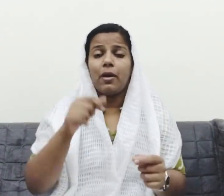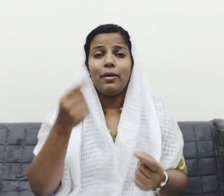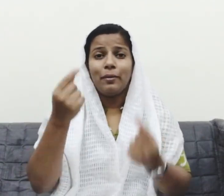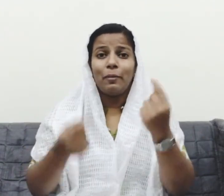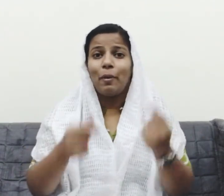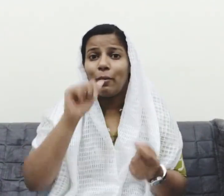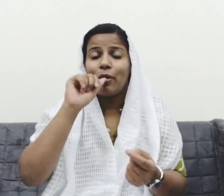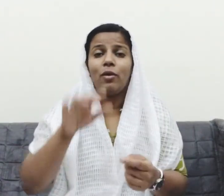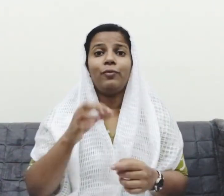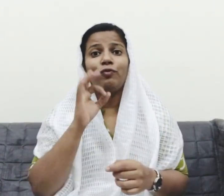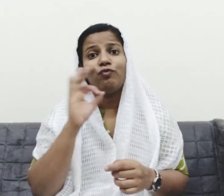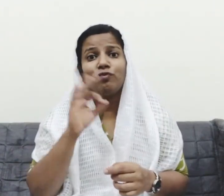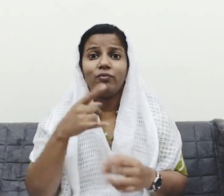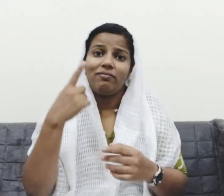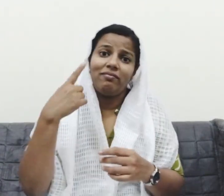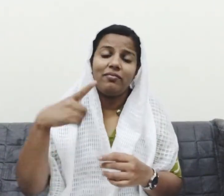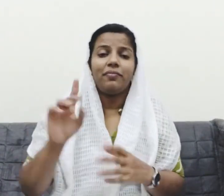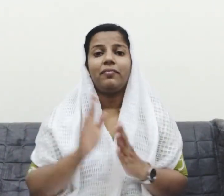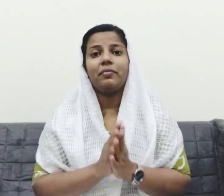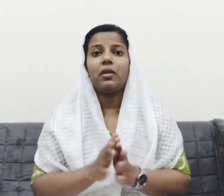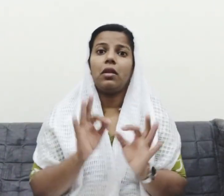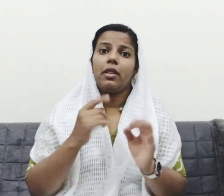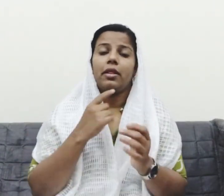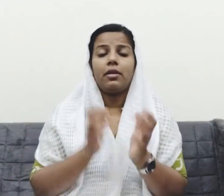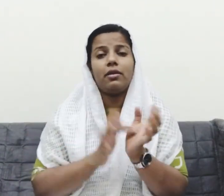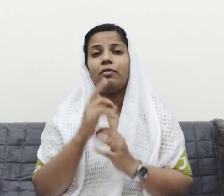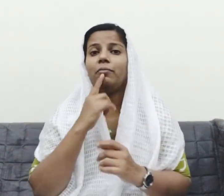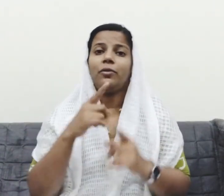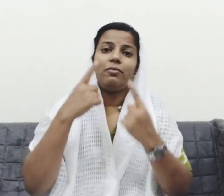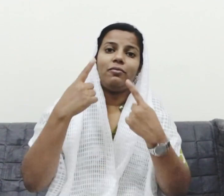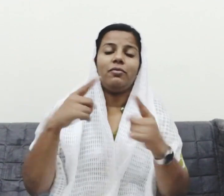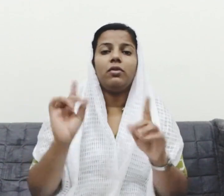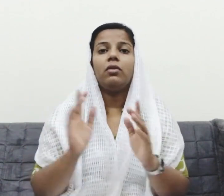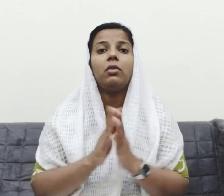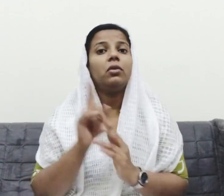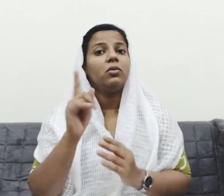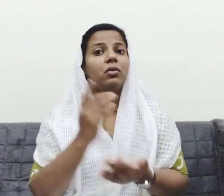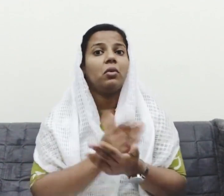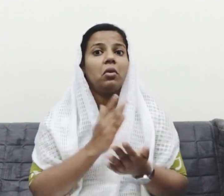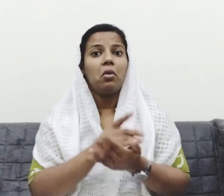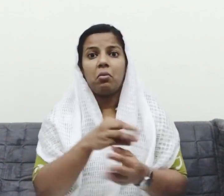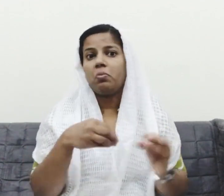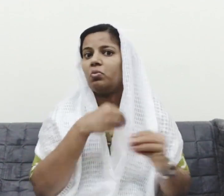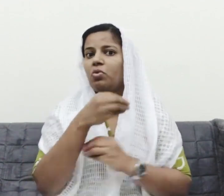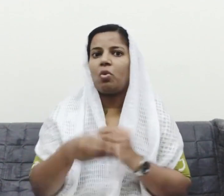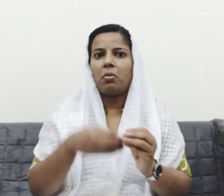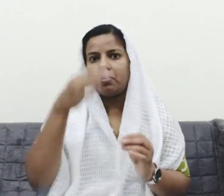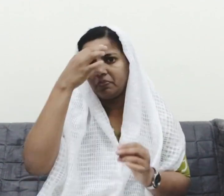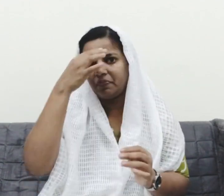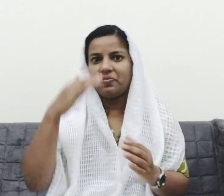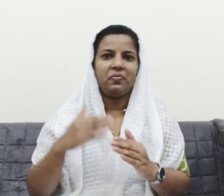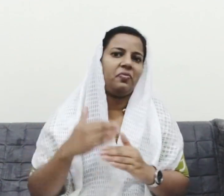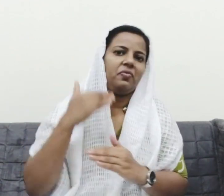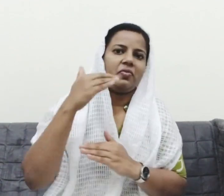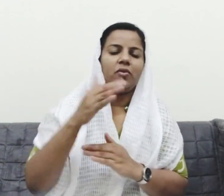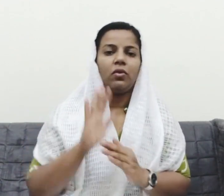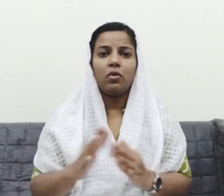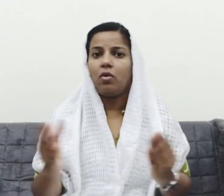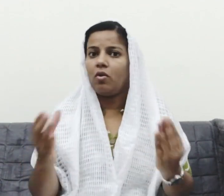ശരിയാ, ഐ മീൻ നല്ല ഫ്രൂട്ട്സൊക്കെ ഉണ്ടെന്നുള്ളത് ശരിയാ, ദൈവം പറഞ്ഞെന്നുള്ളതും ശരിയാ. പക്ഷെ ഒരു കാര്യമുണ്ട്, അവിടുത്തെ പ്രശ്നക്കാർ ഭയങ്കരക്കാരാ. എങ്കിലും അവനോടുകൂടെ